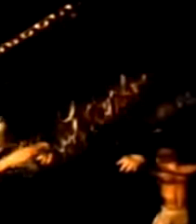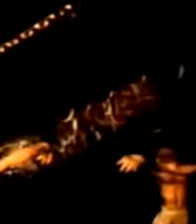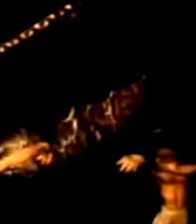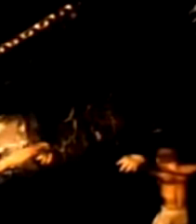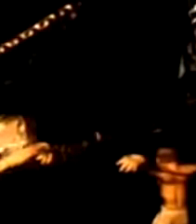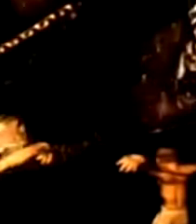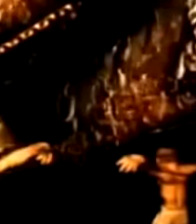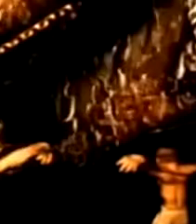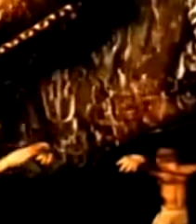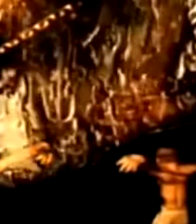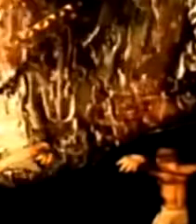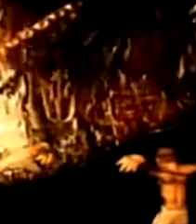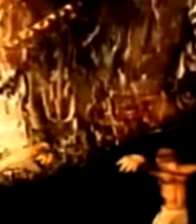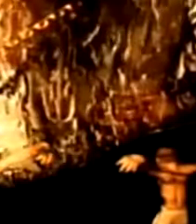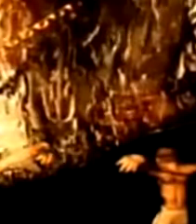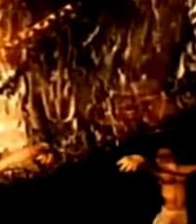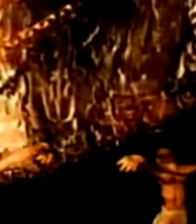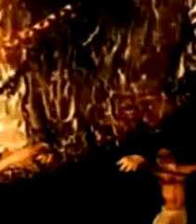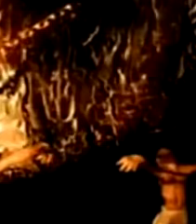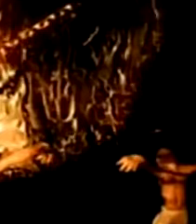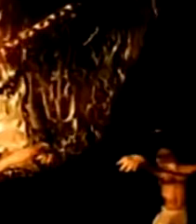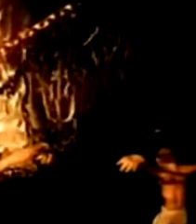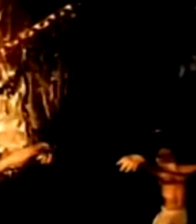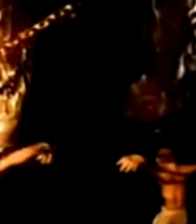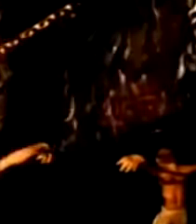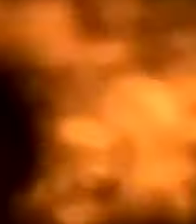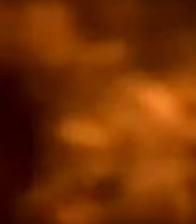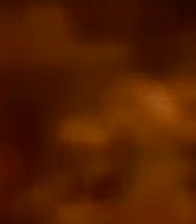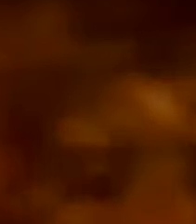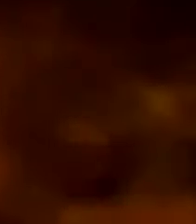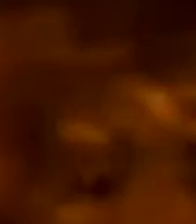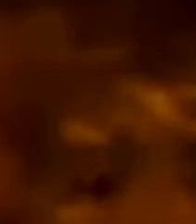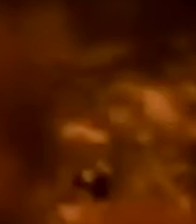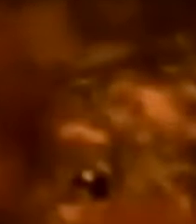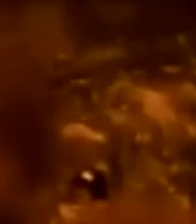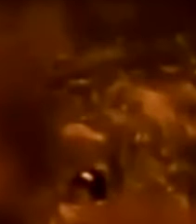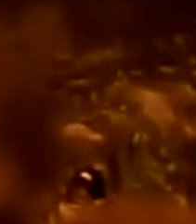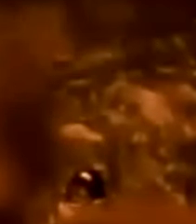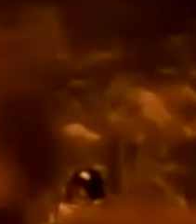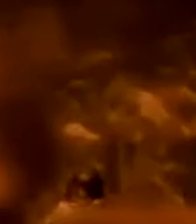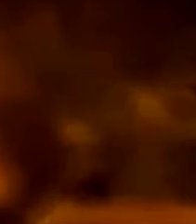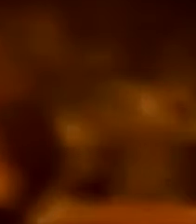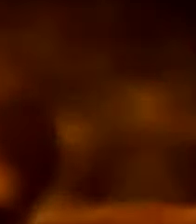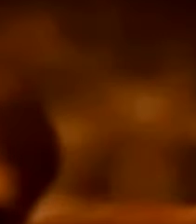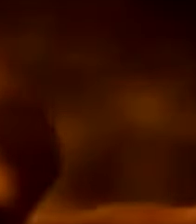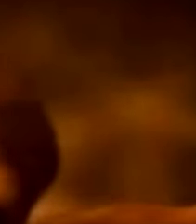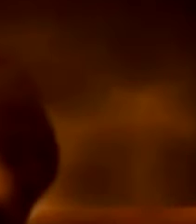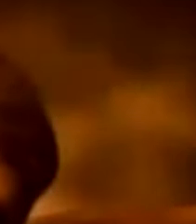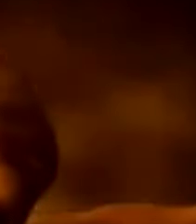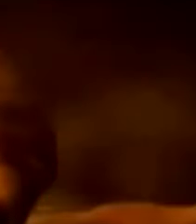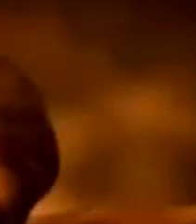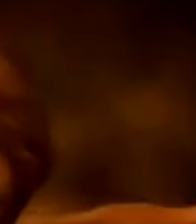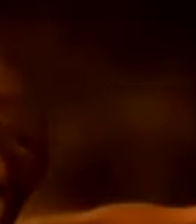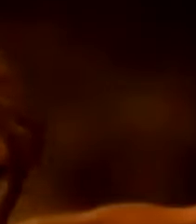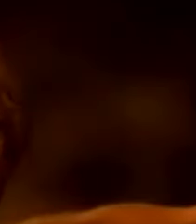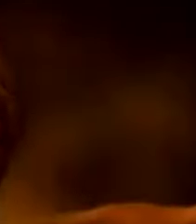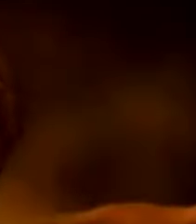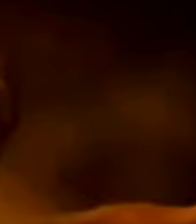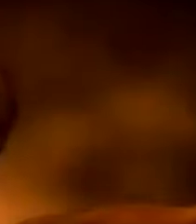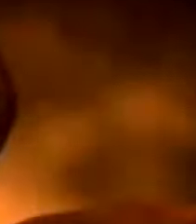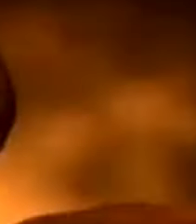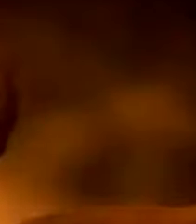criam sombras curiosas na parede. Esse é o único mundo que os